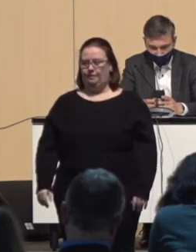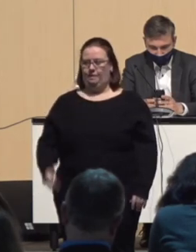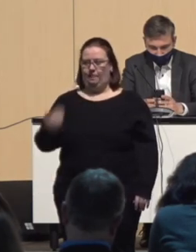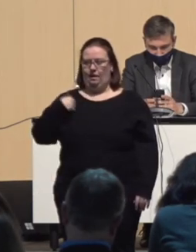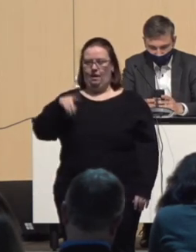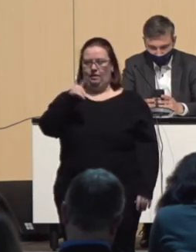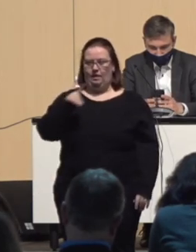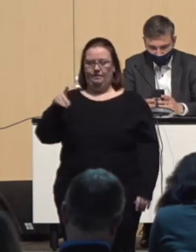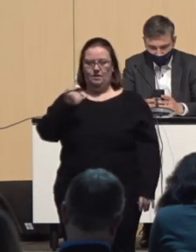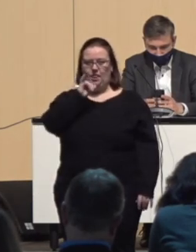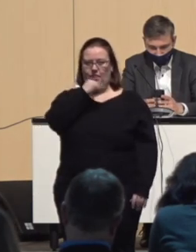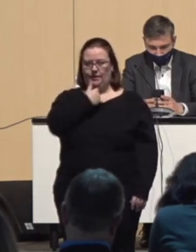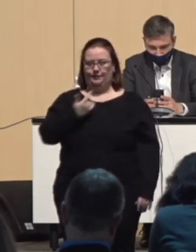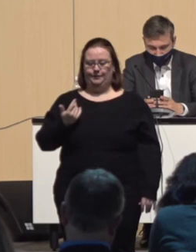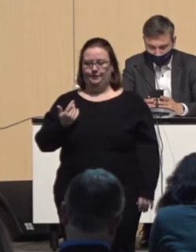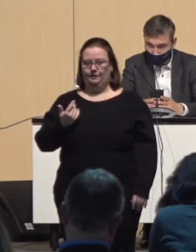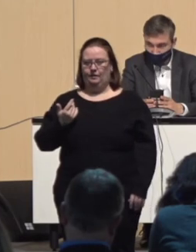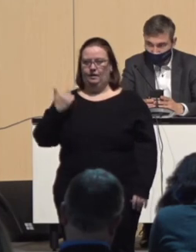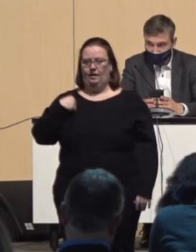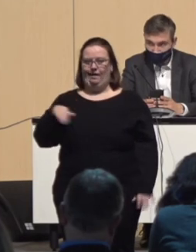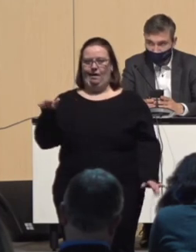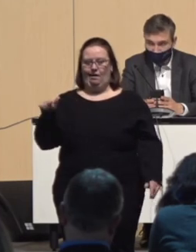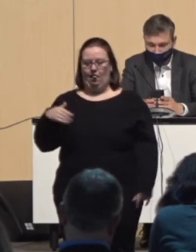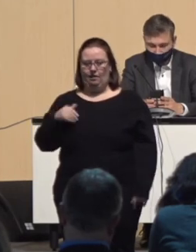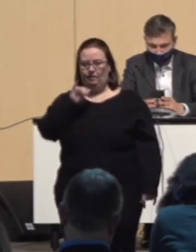Herr Drews, Herr Engel,